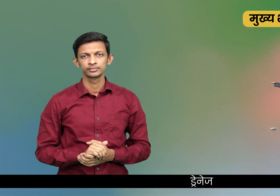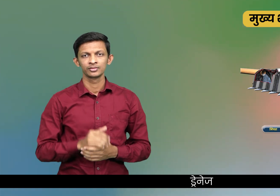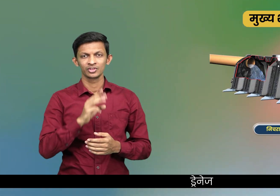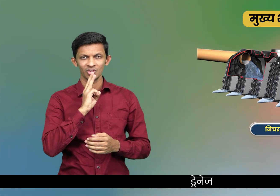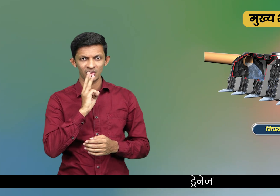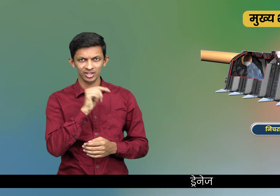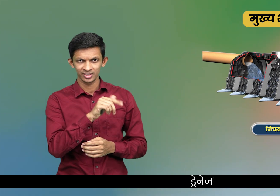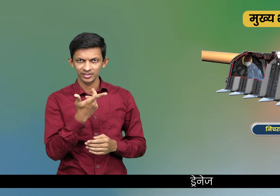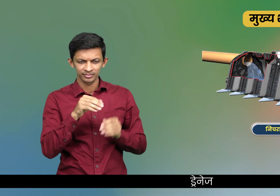ड्रेनेज.